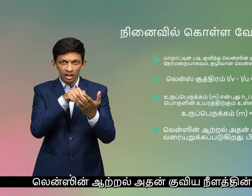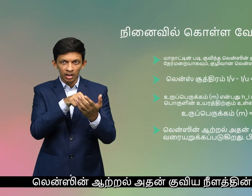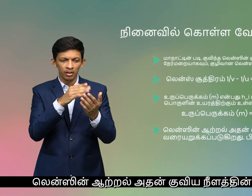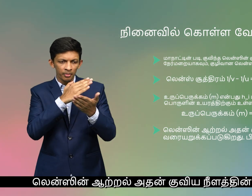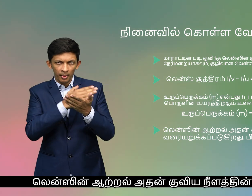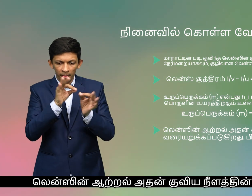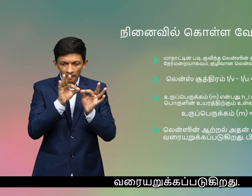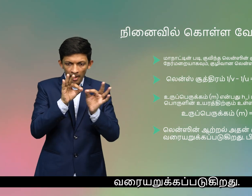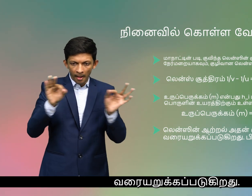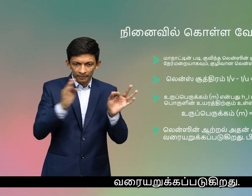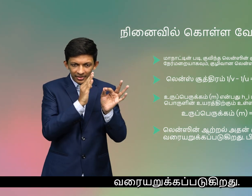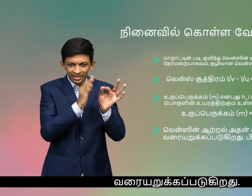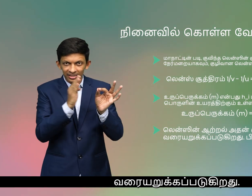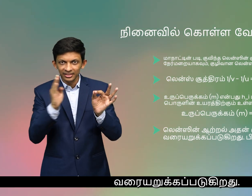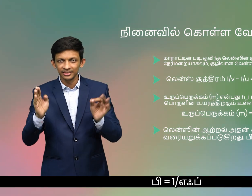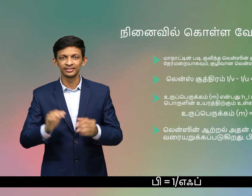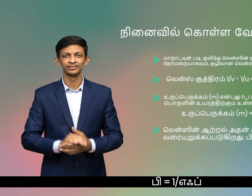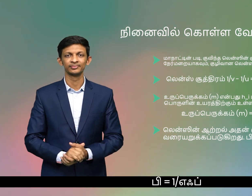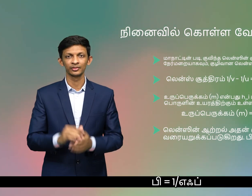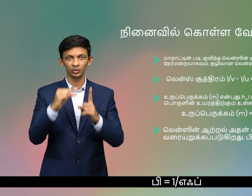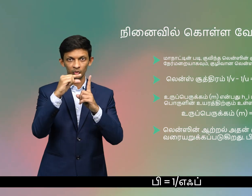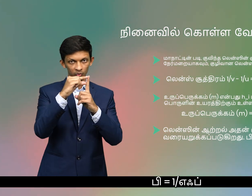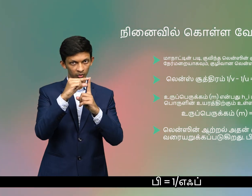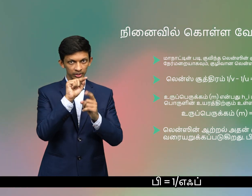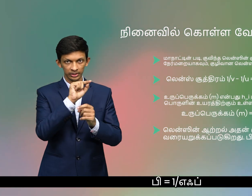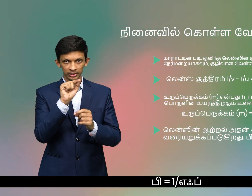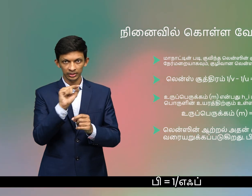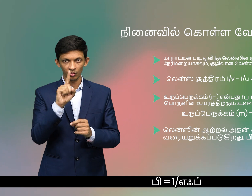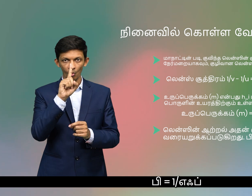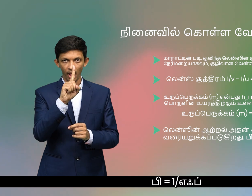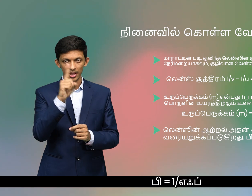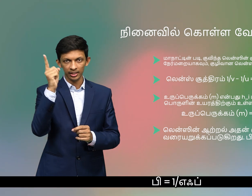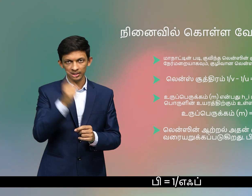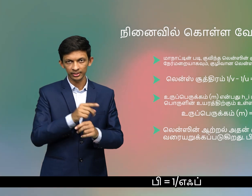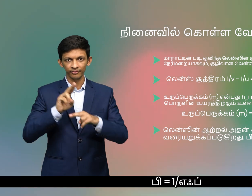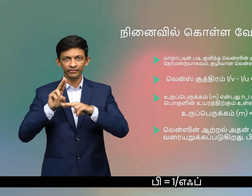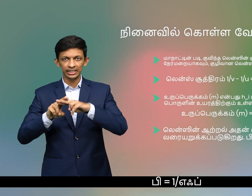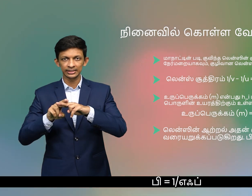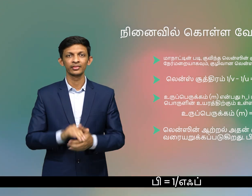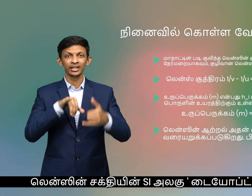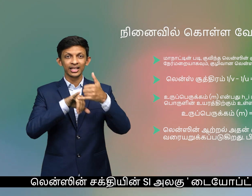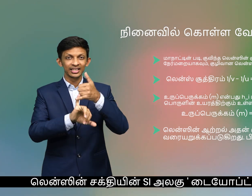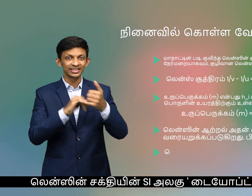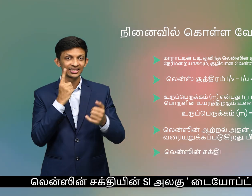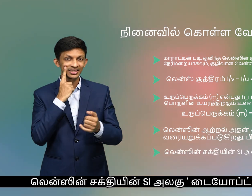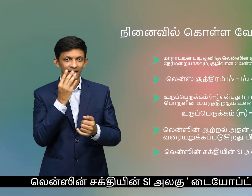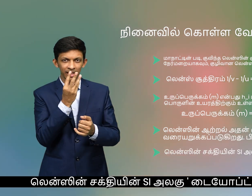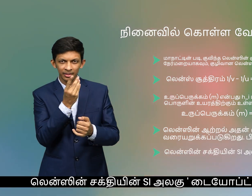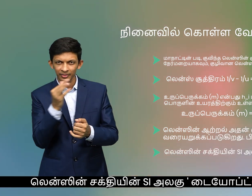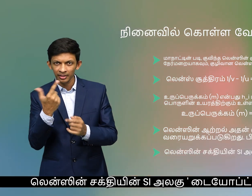நீளத்தின் பரஸ்பரமாக வரையறுக்கப்படுகிறது. P ஈடு 1 கீழ் f.